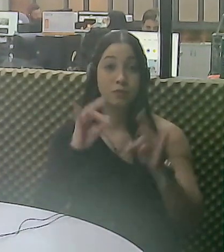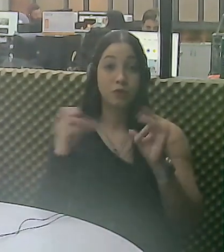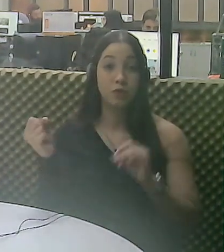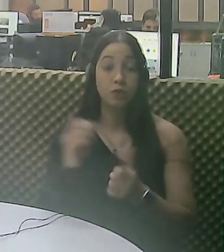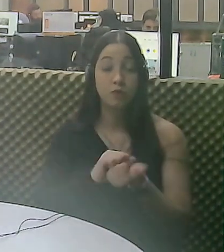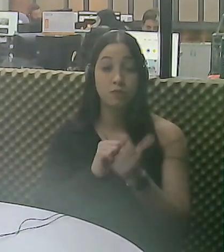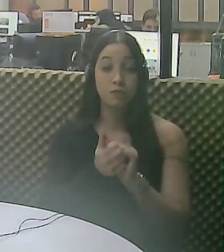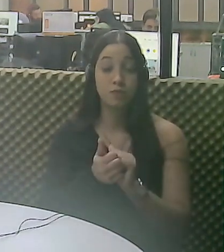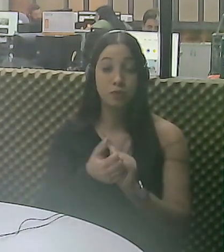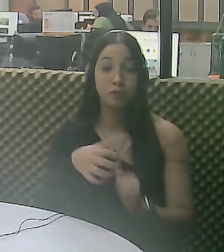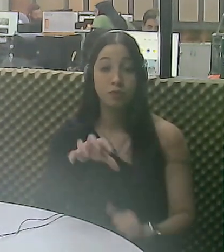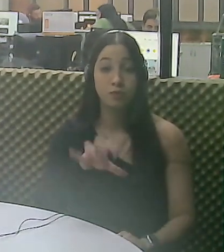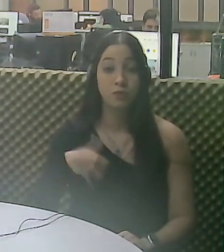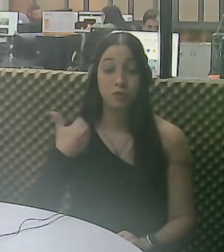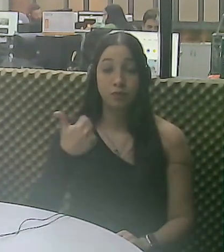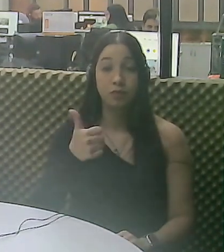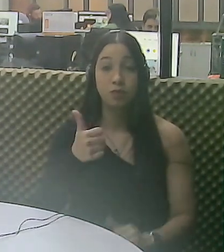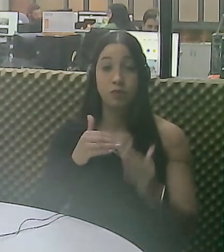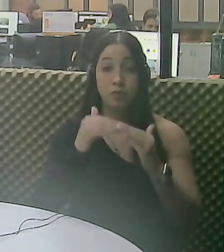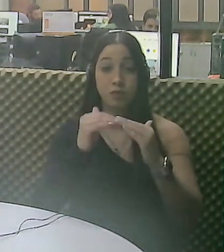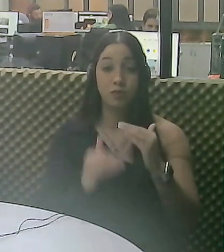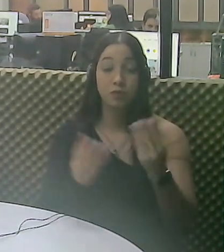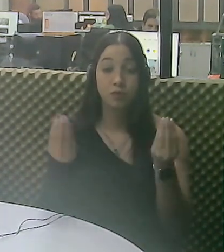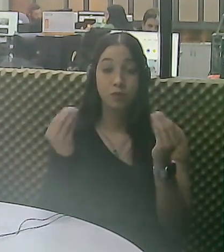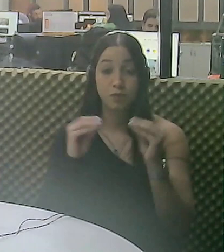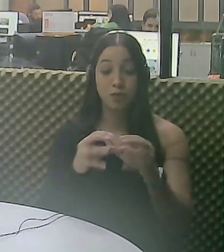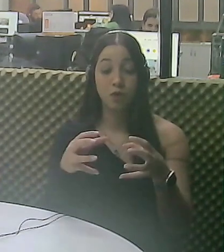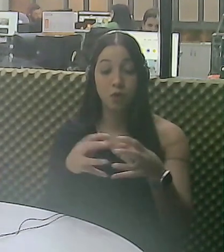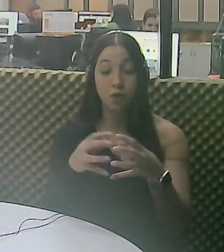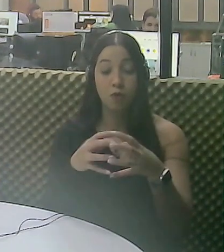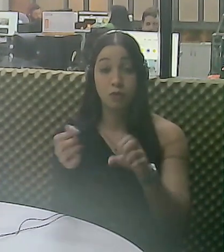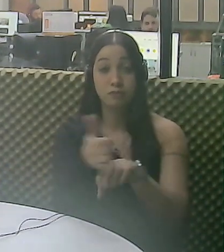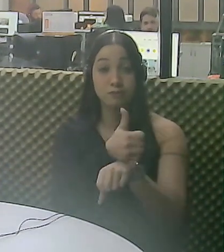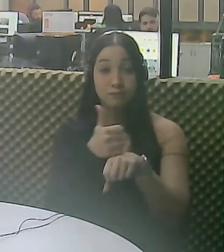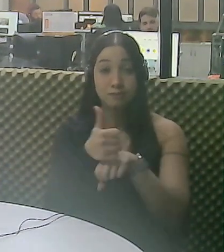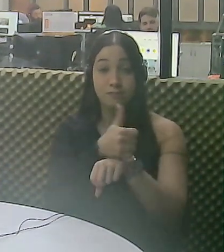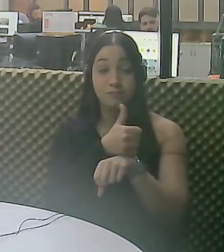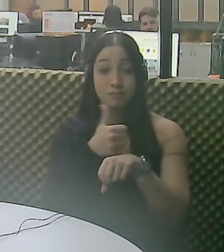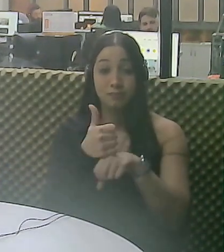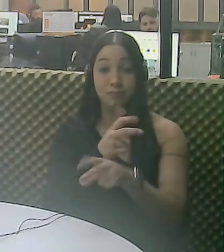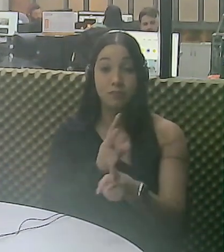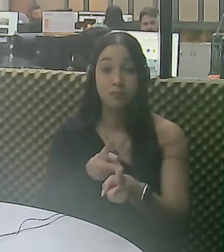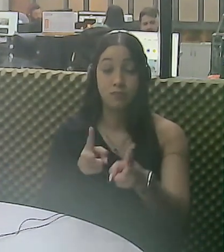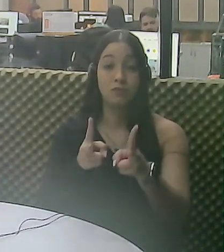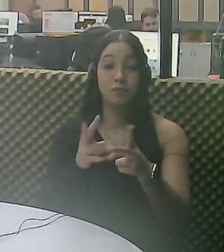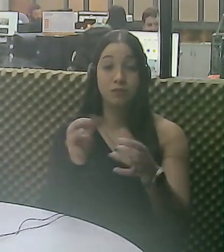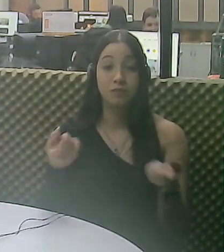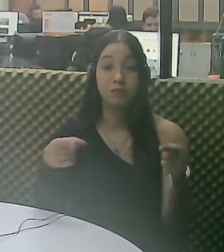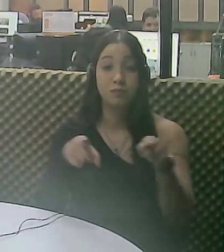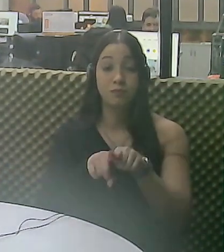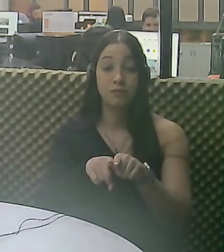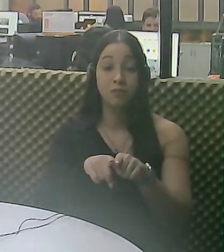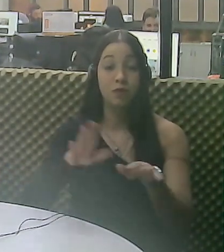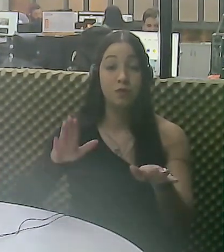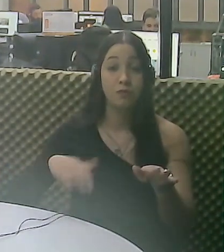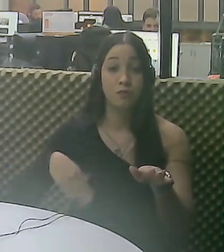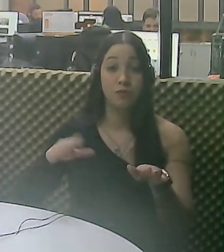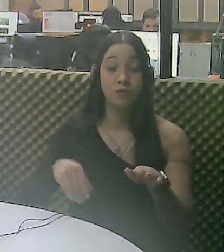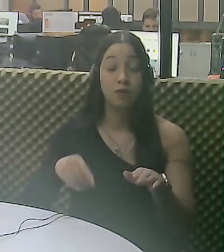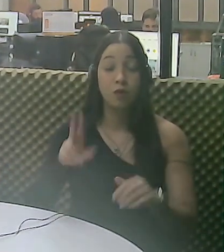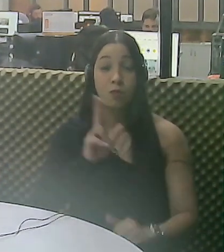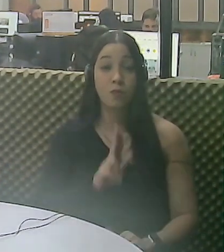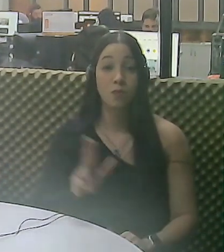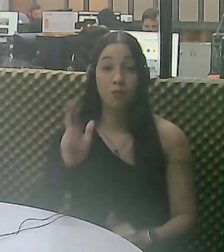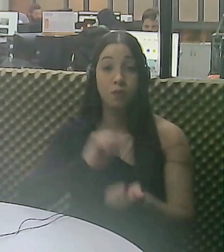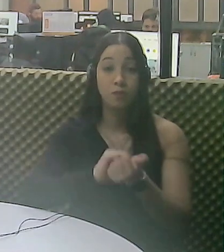novos atletas da categoria sub-11 para integrar as equipes de alto rendimento mantidas pela parceria entre a Futel e o